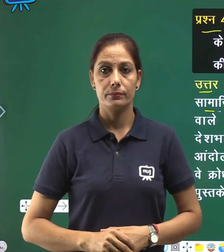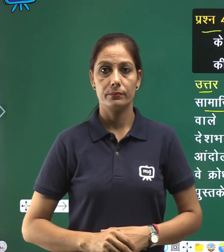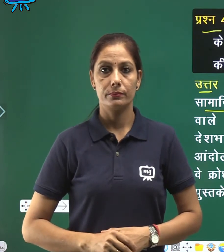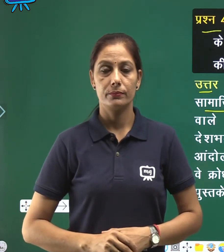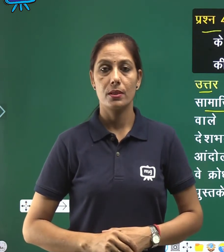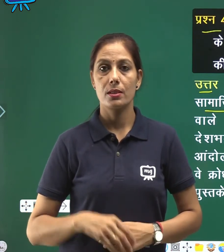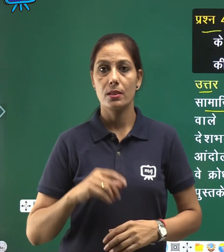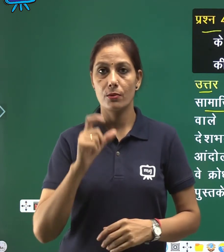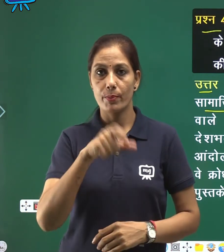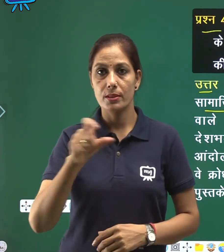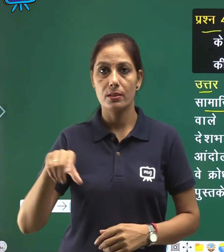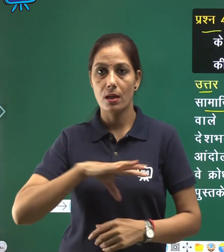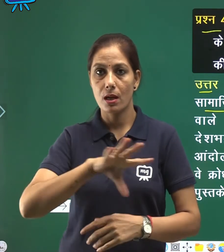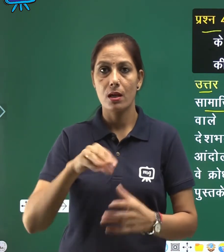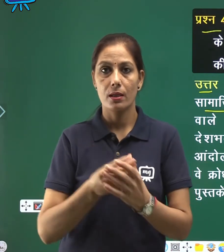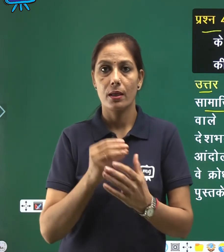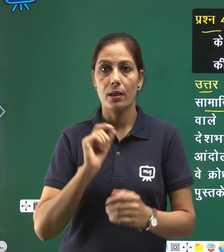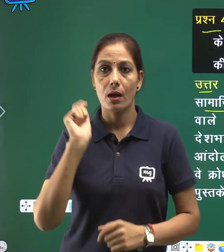सामाजिक कार्यों में